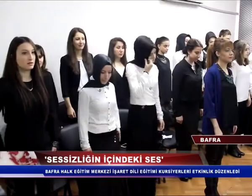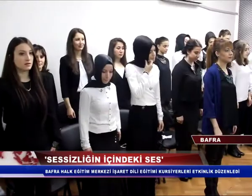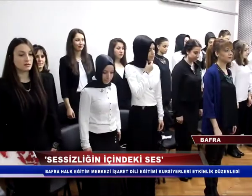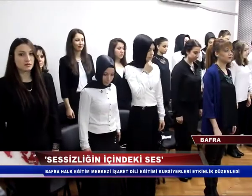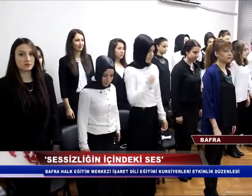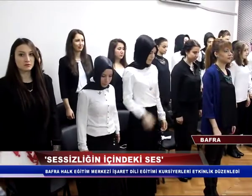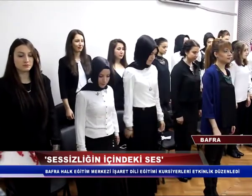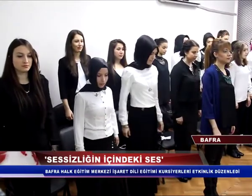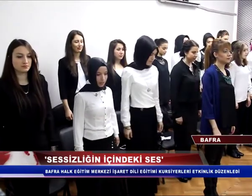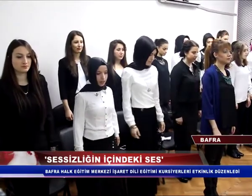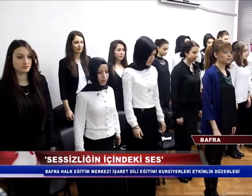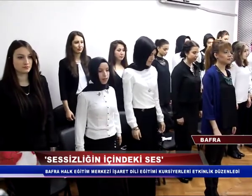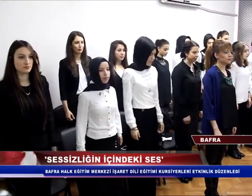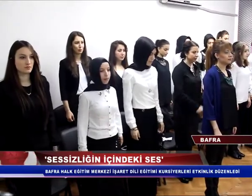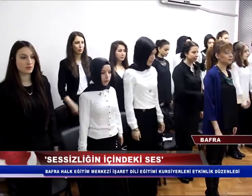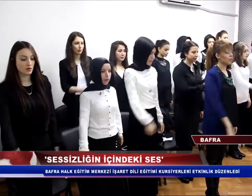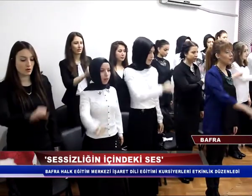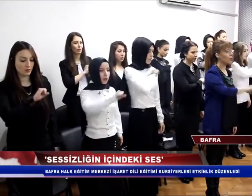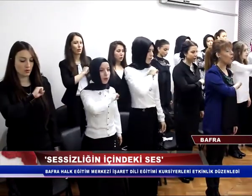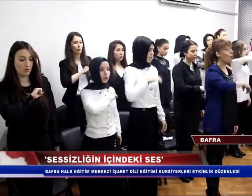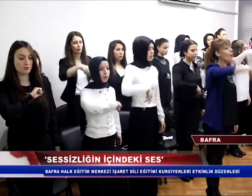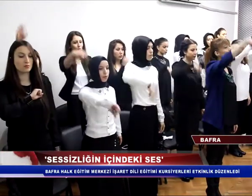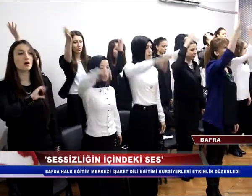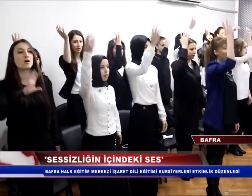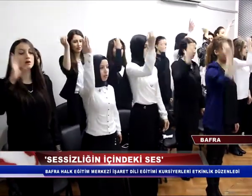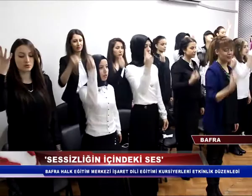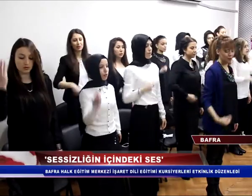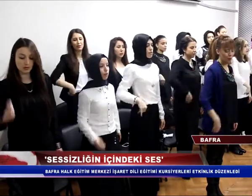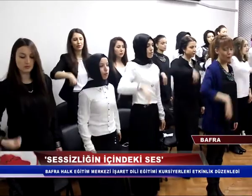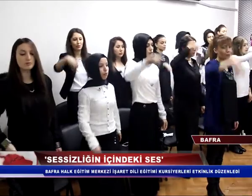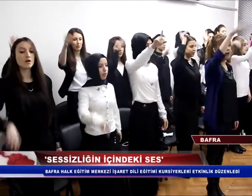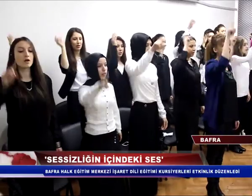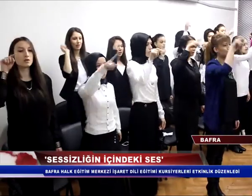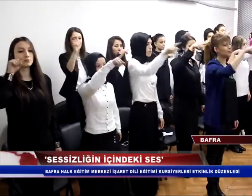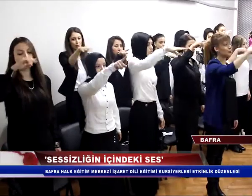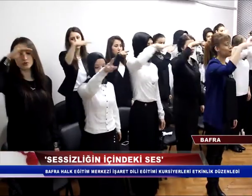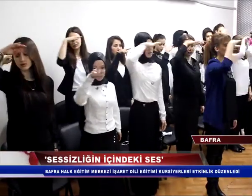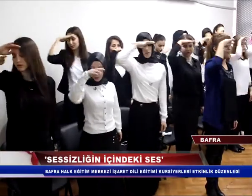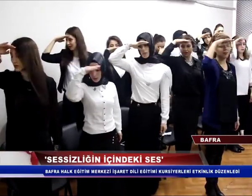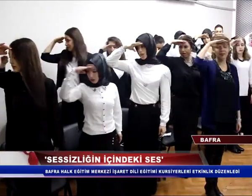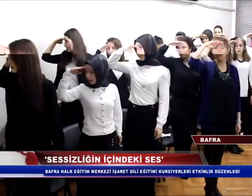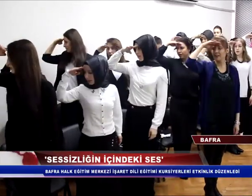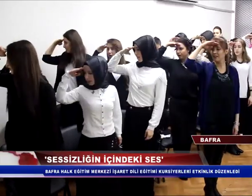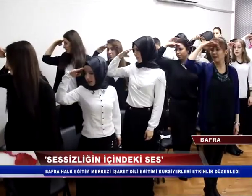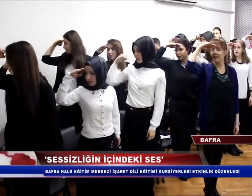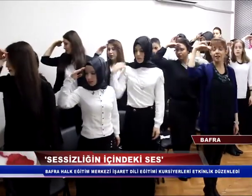İstiklal Marşı'nın işaret diliyle anlatımı ve okunmasıyla başlayan programda açılış konuşmasını işaret dili eğitmeni Yasemin Koca